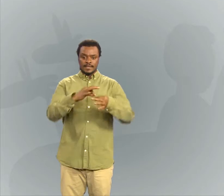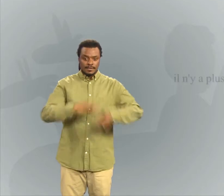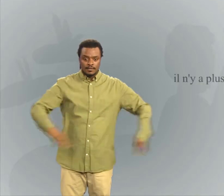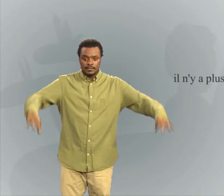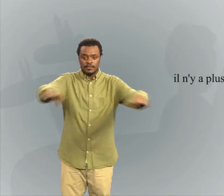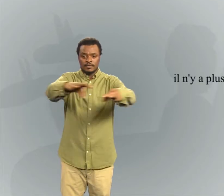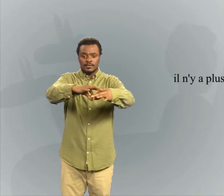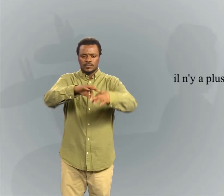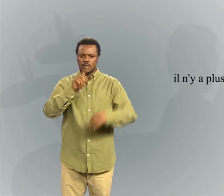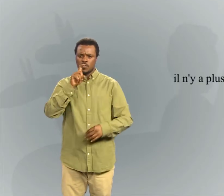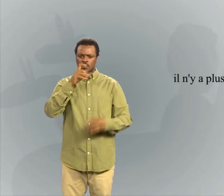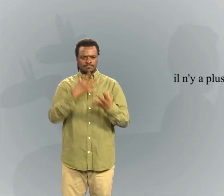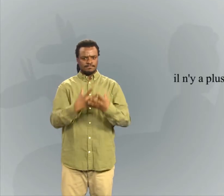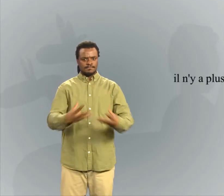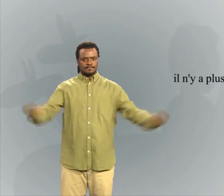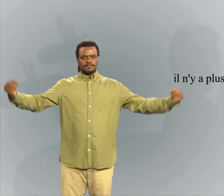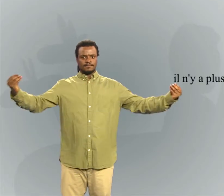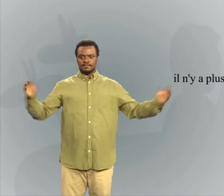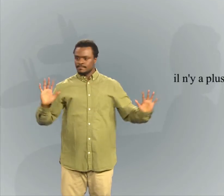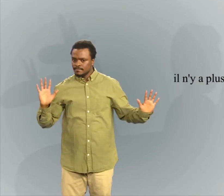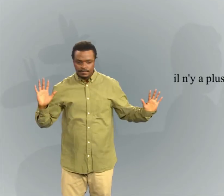il n'y a plus d'eau sur la terre.